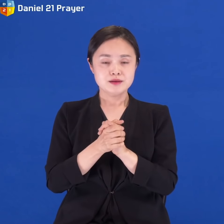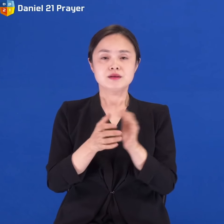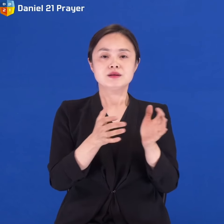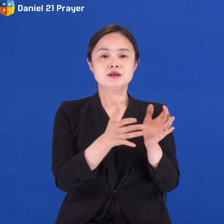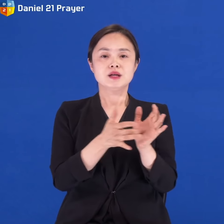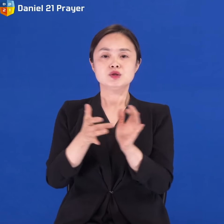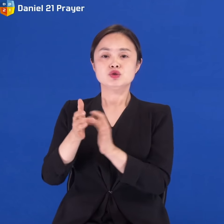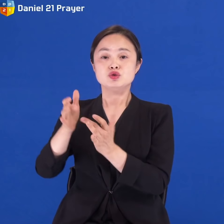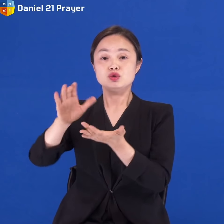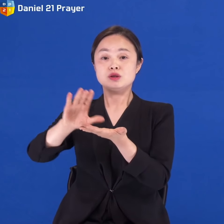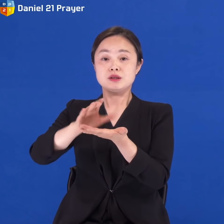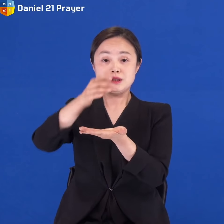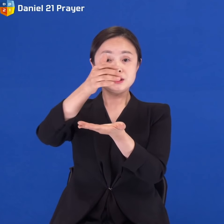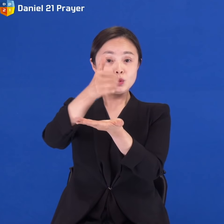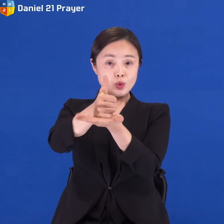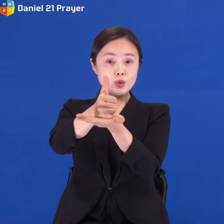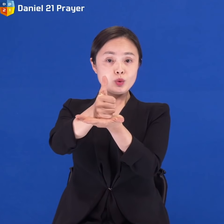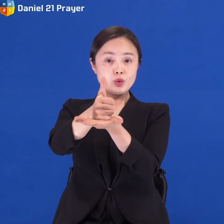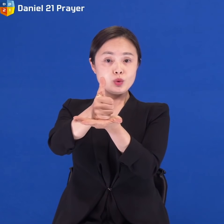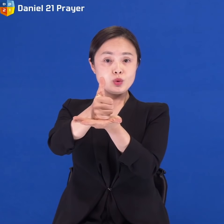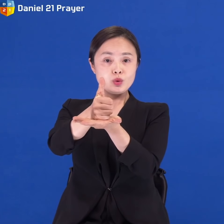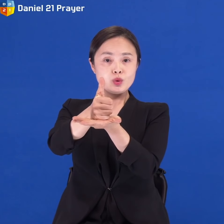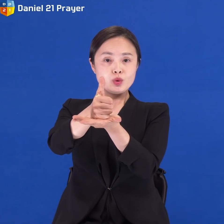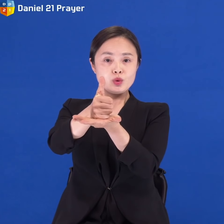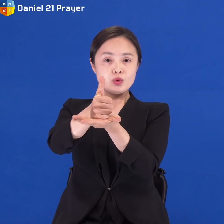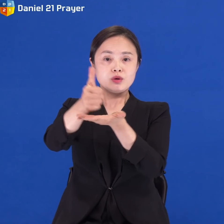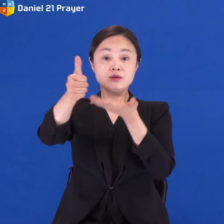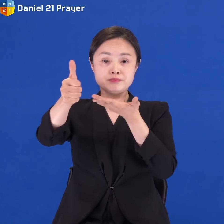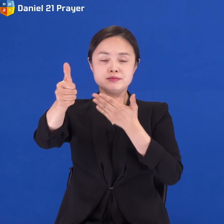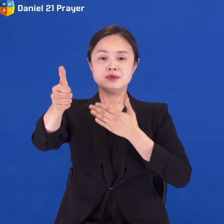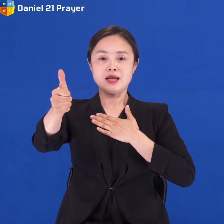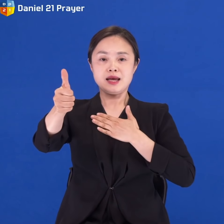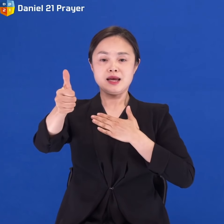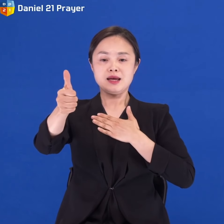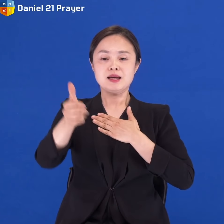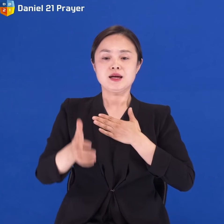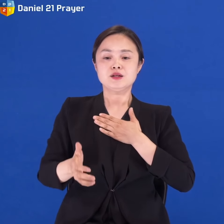그리스도가 나의 주인이 되기까지